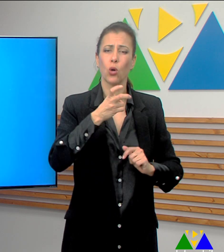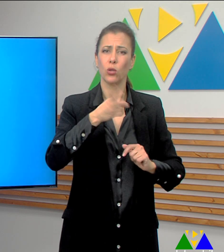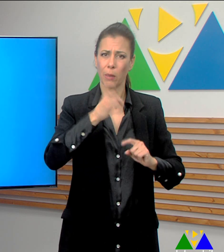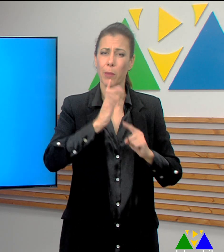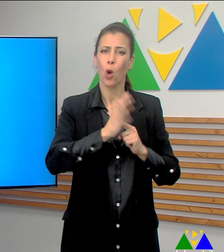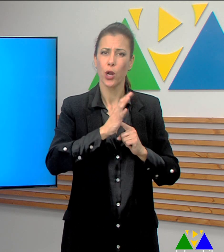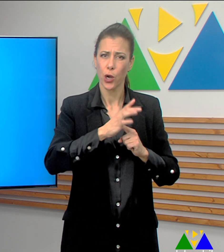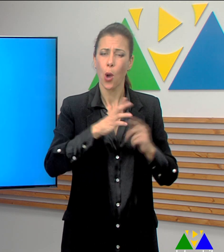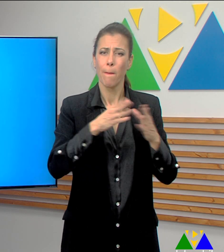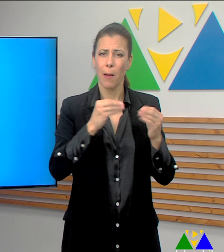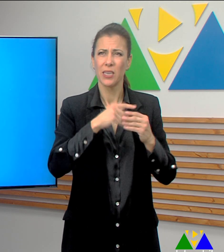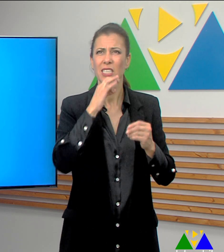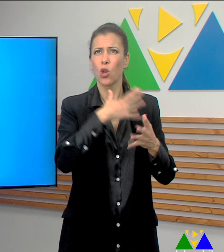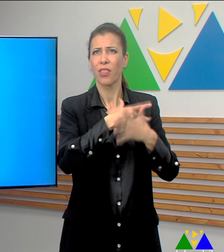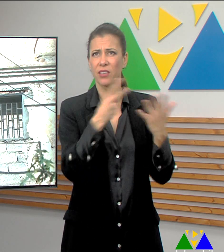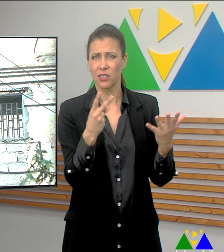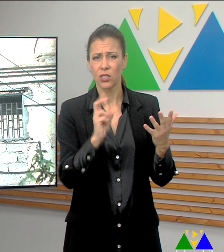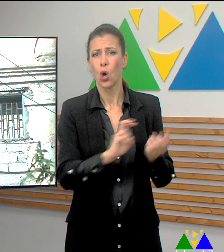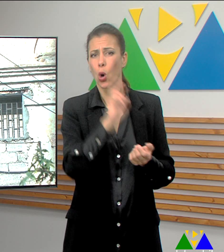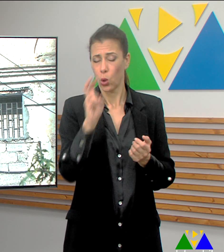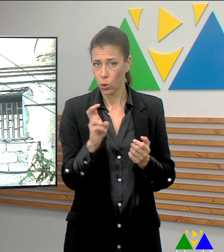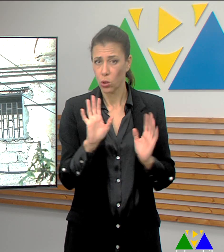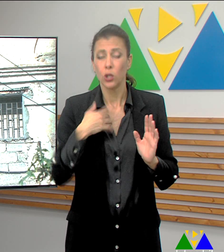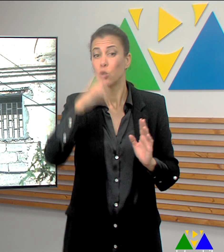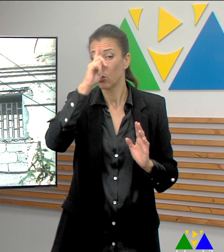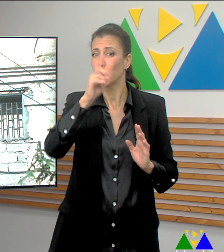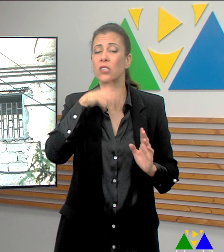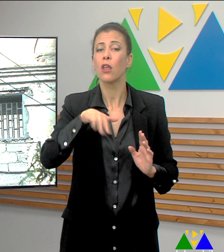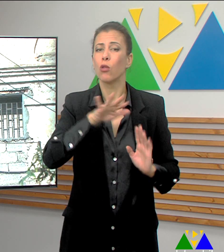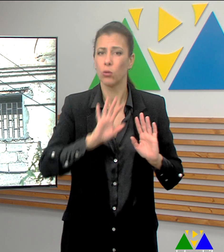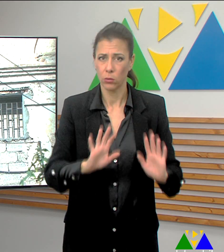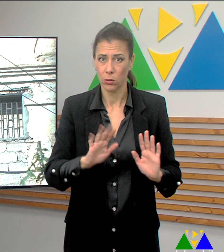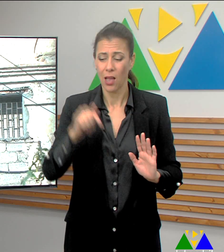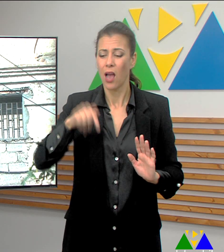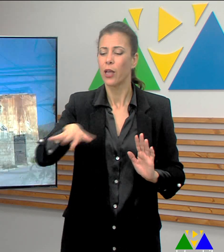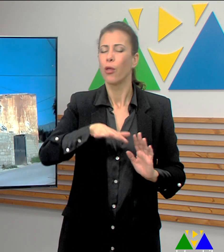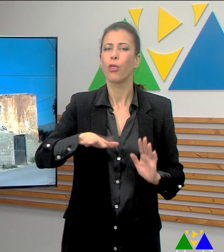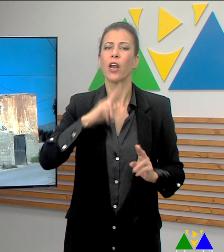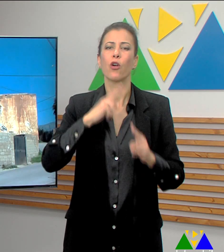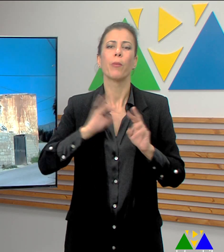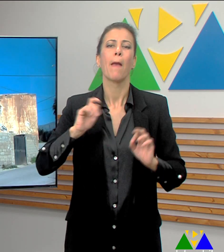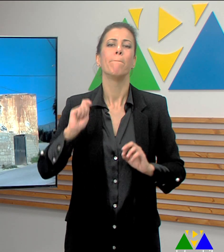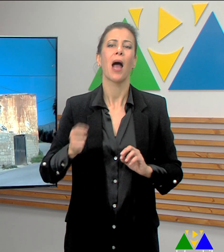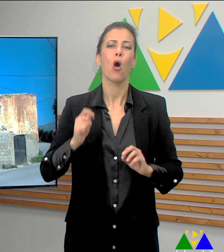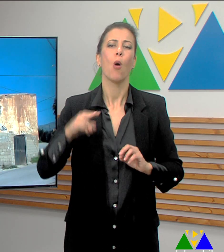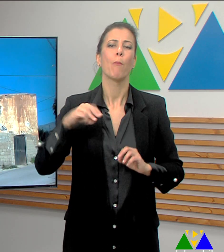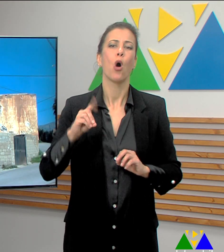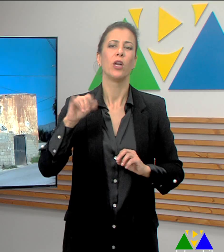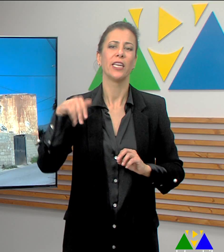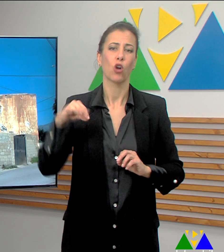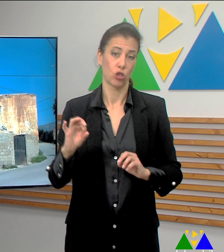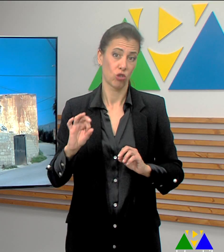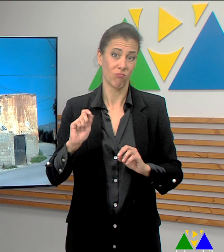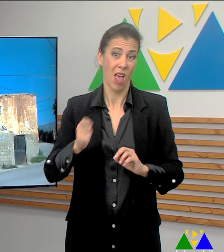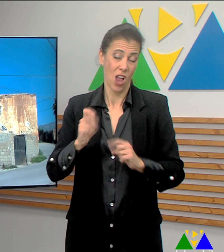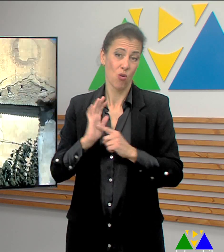papel, también en el siglo XVII hubo otro molino de papel, no sé dónde, en esta zona, en el pago de los molinos. Por eso quizás se